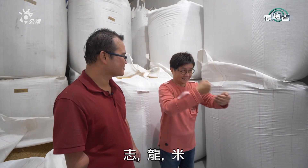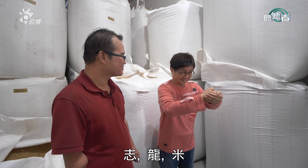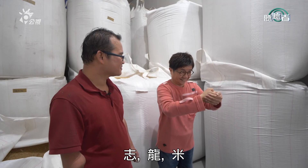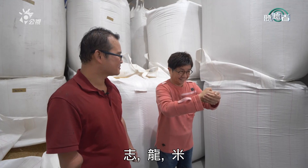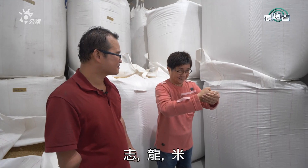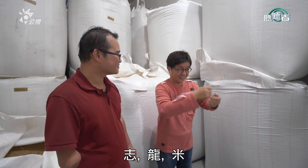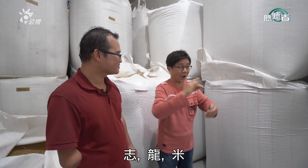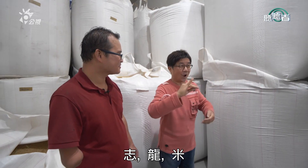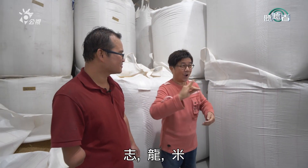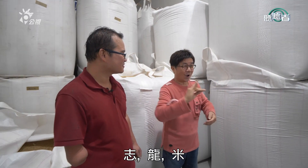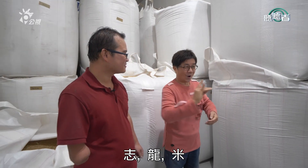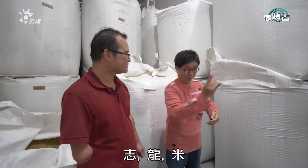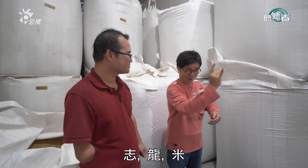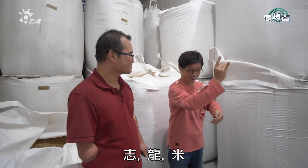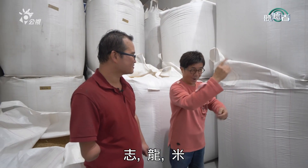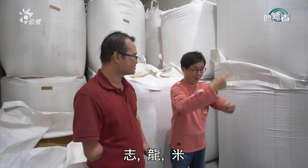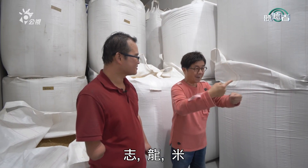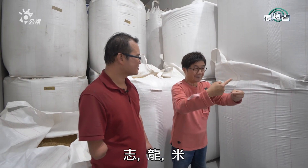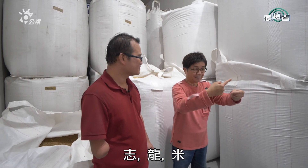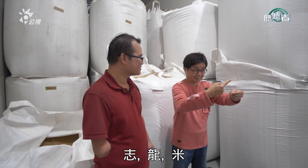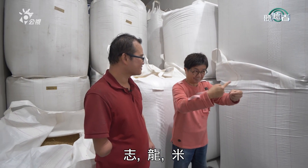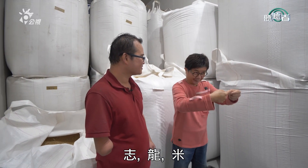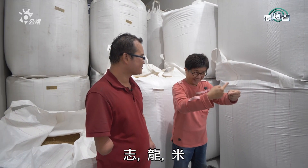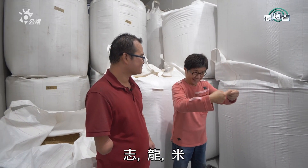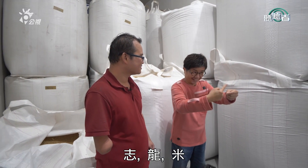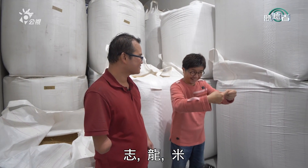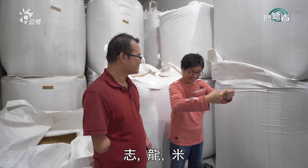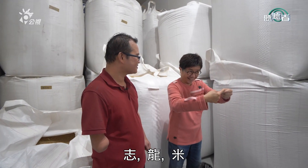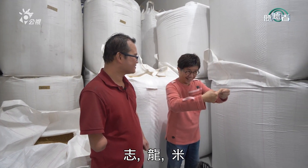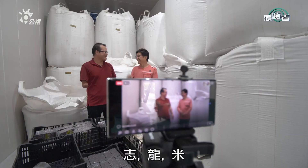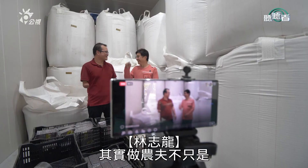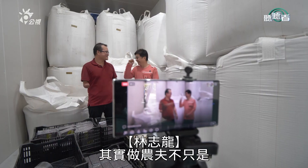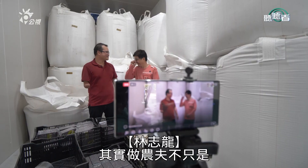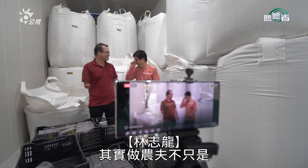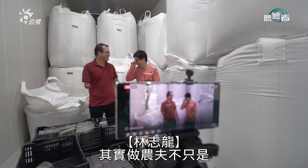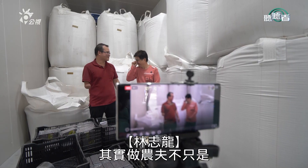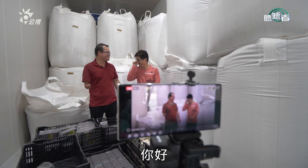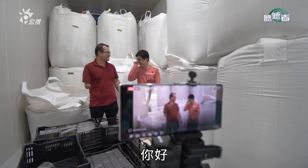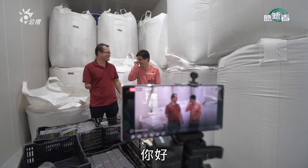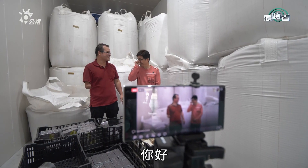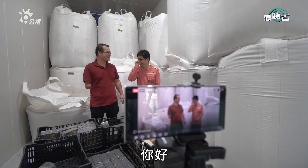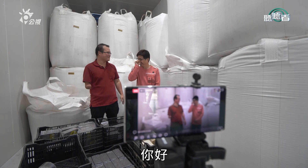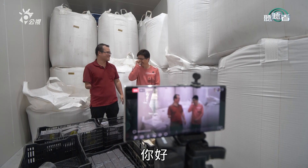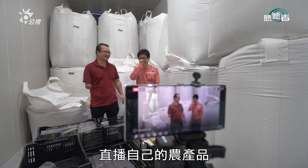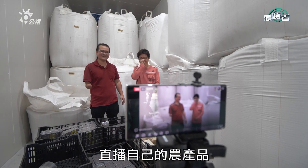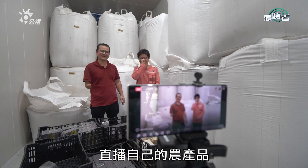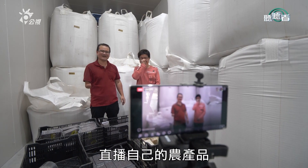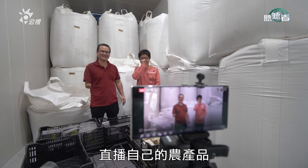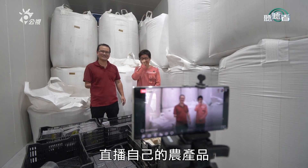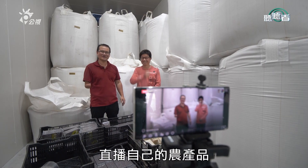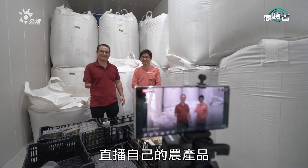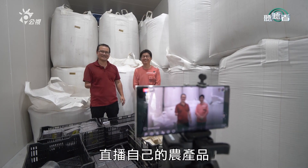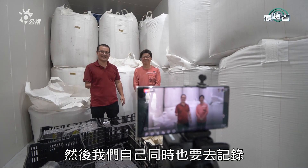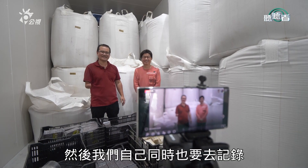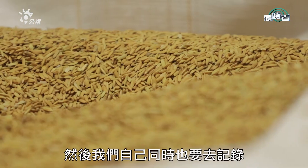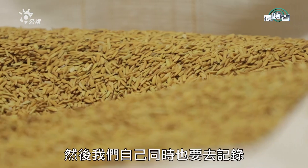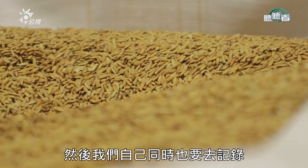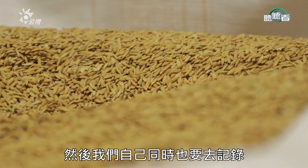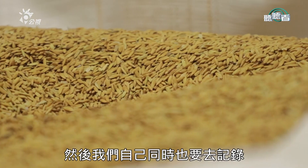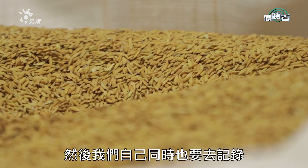志龙米。 其实做农夫不只是哈直播自己的农场，然后我们自己同